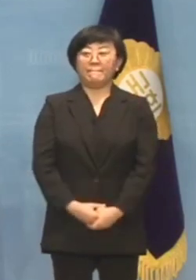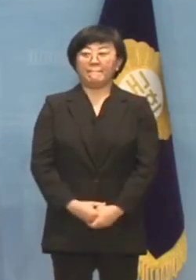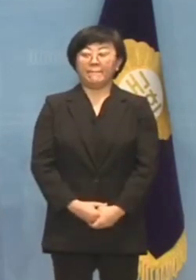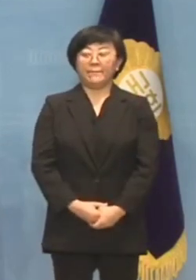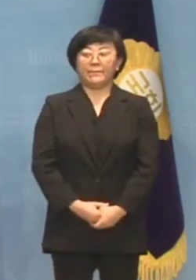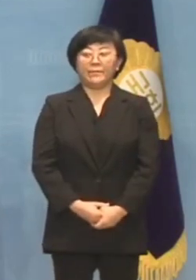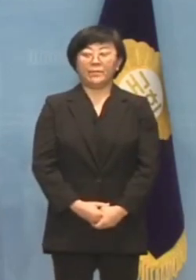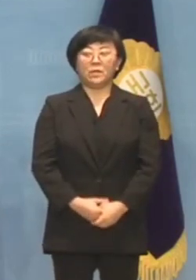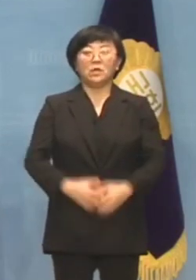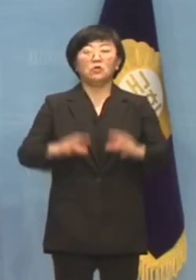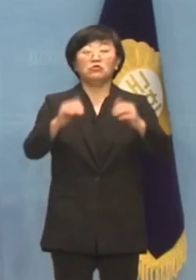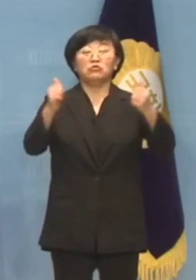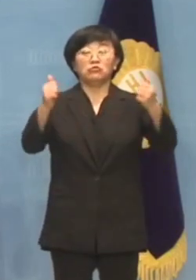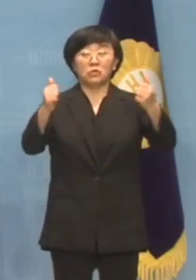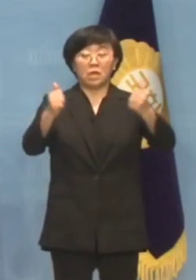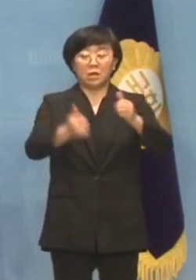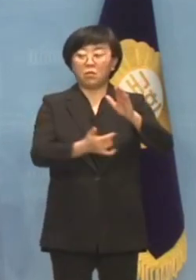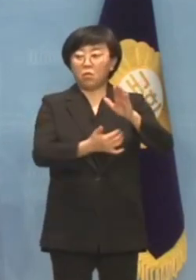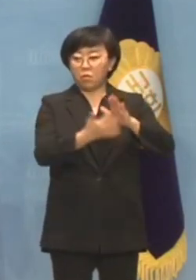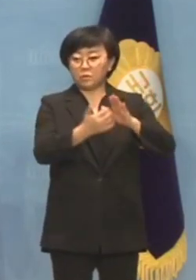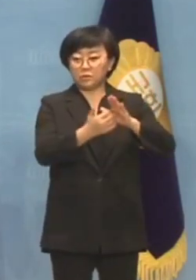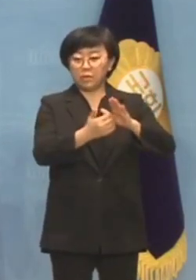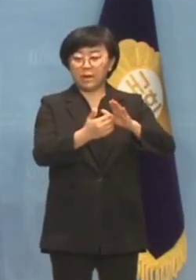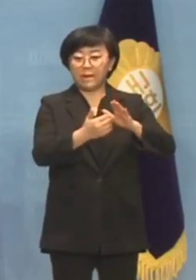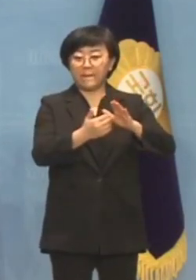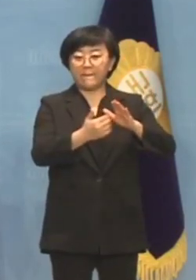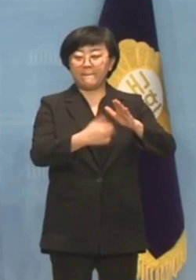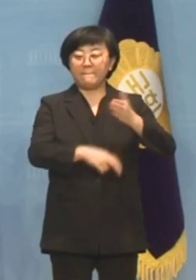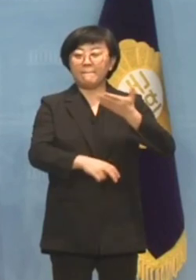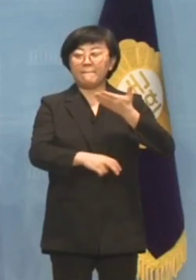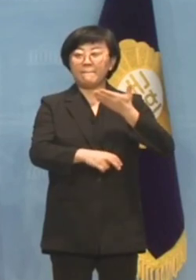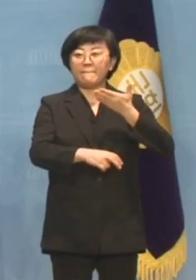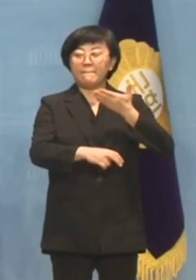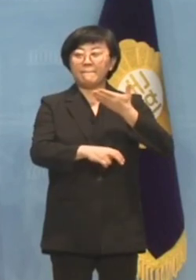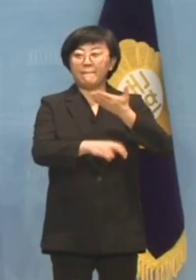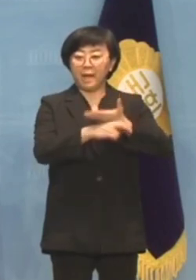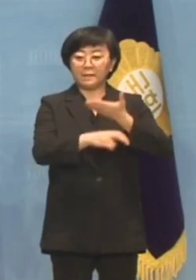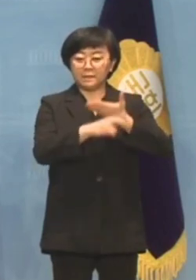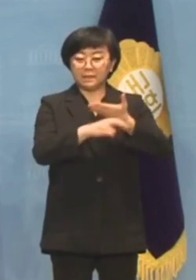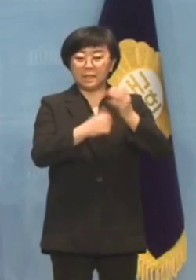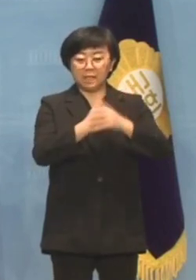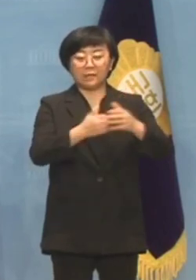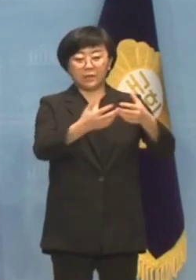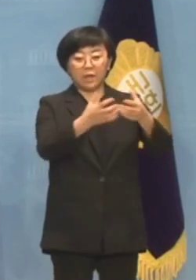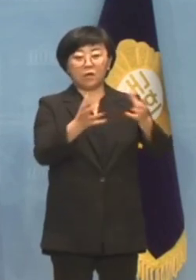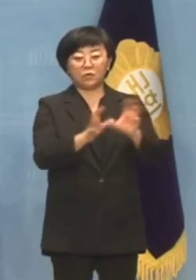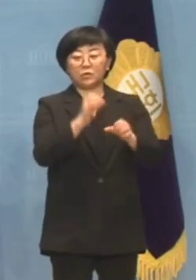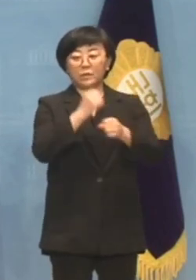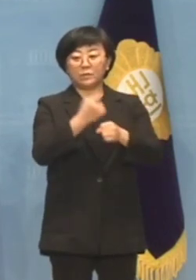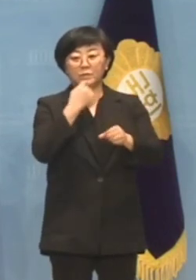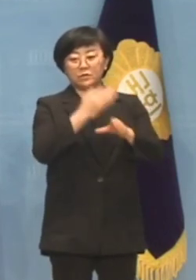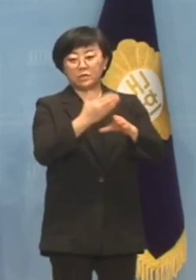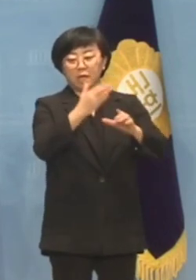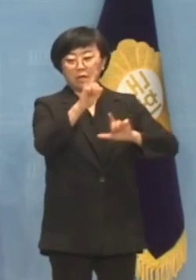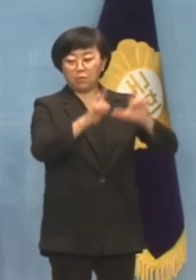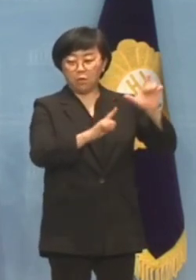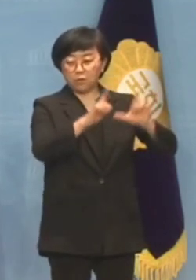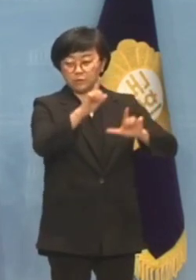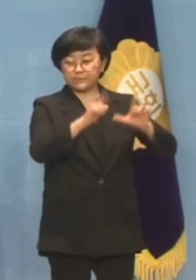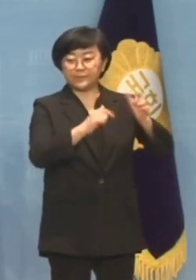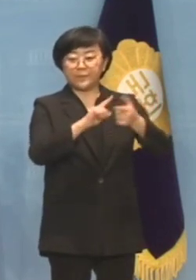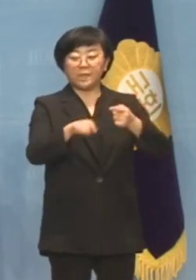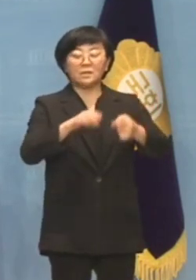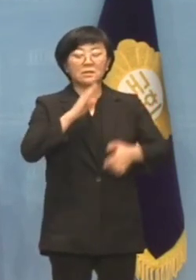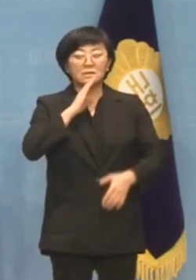민의의 전당 국회를 꼼수와 반칙의 전당으로 전락시키고 있는 민주당의 추악한 행태가 날이